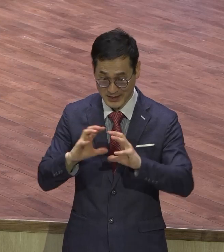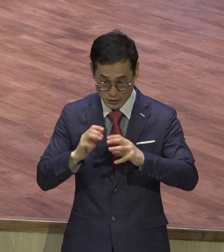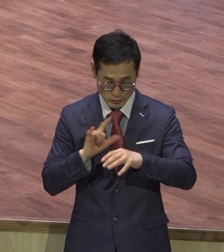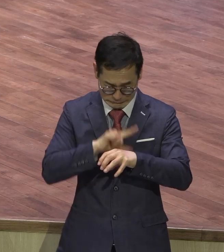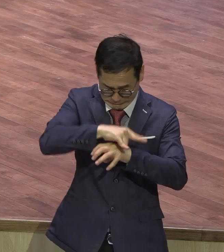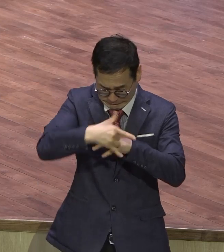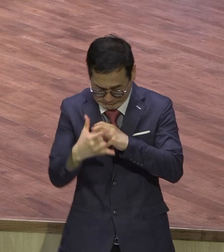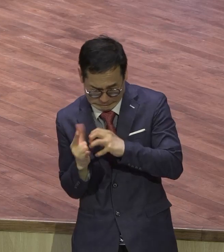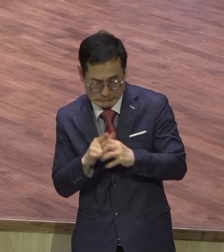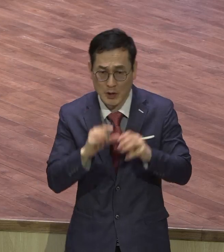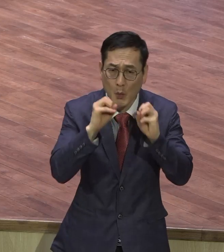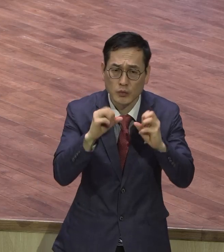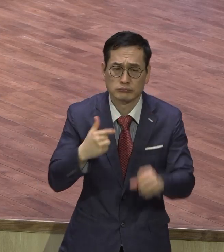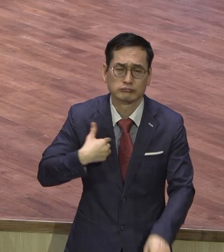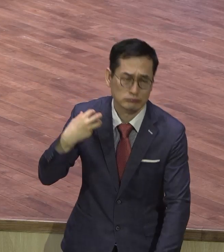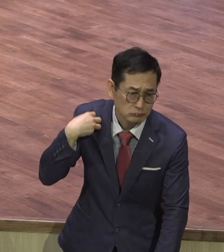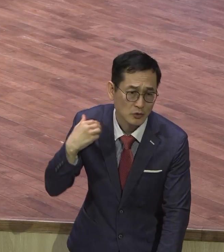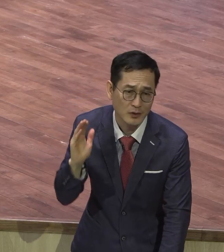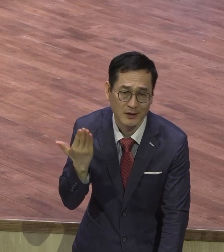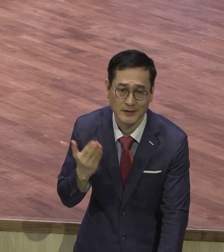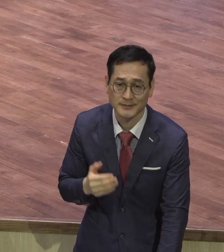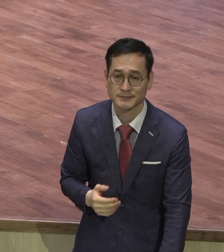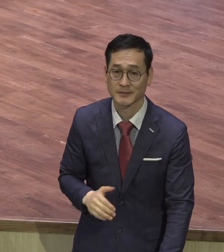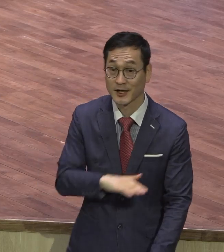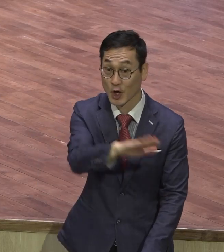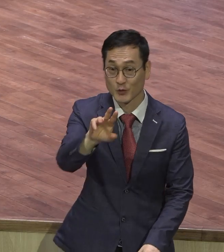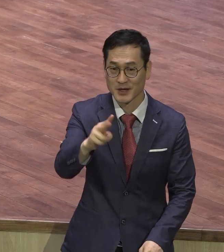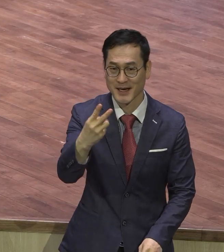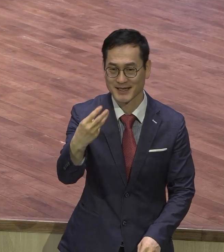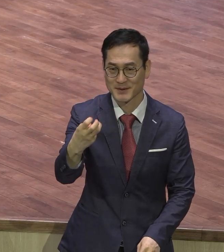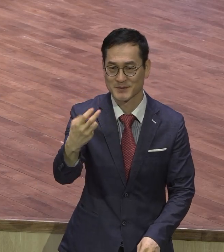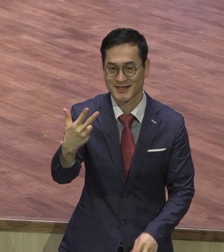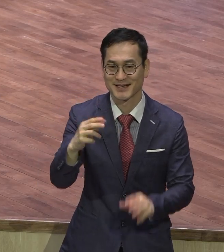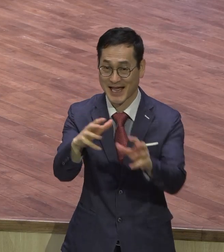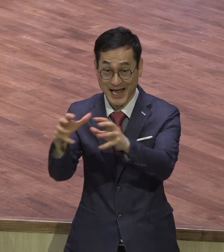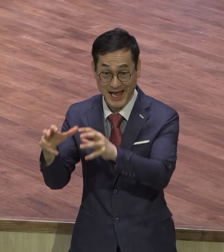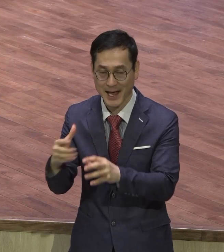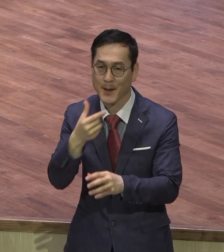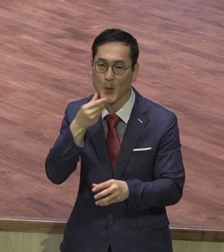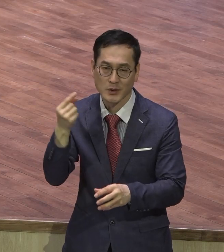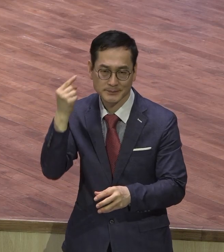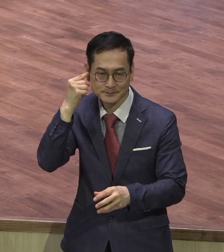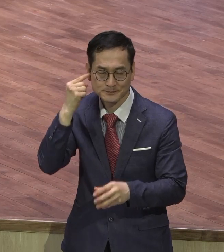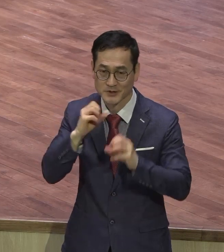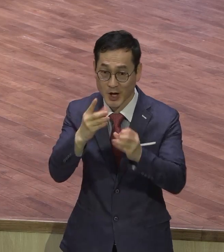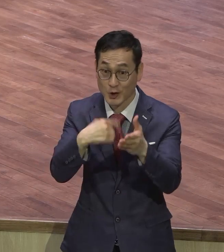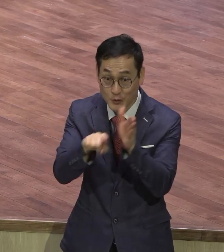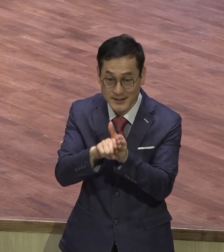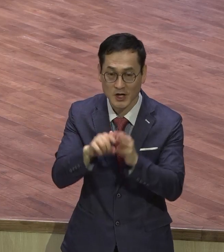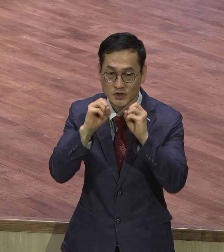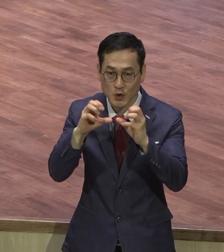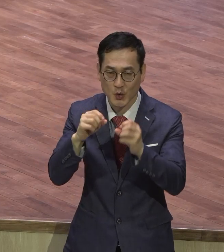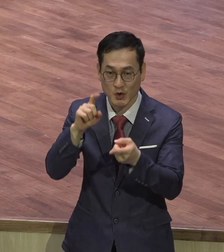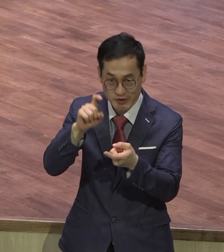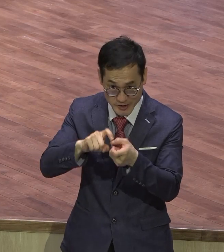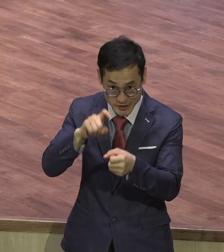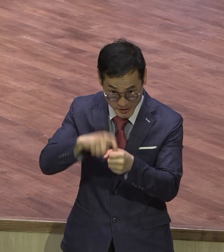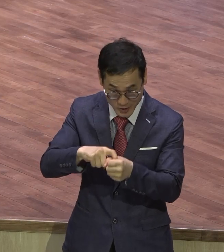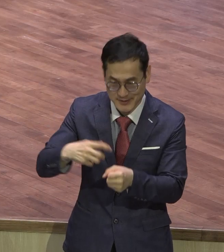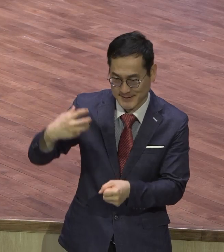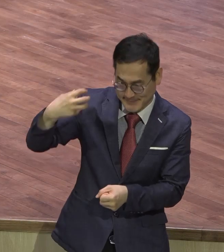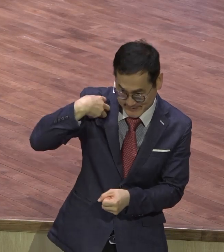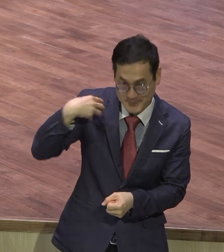여러분도 237나라 복음화를 늘 기도 속에 있기를 바랍니다. 23 선교 사명, 선교 사명.